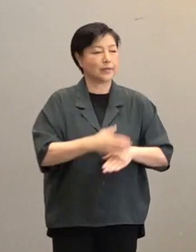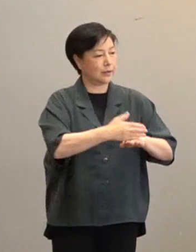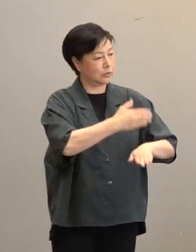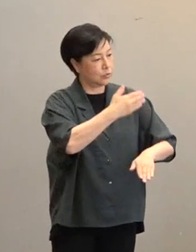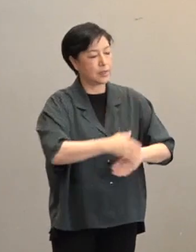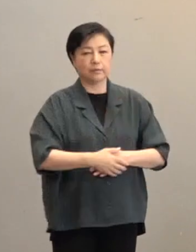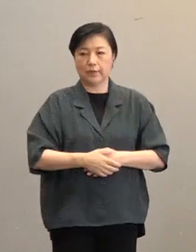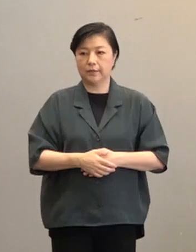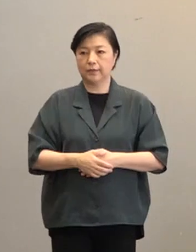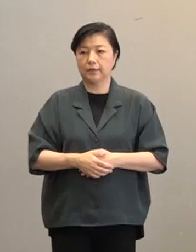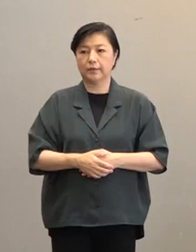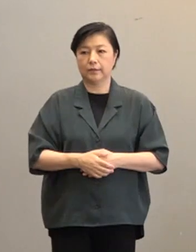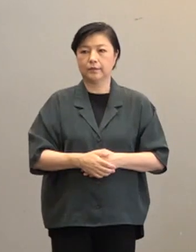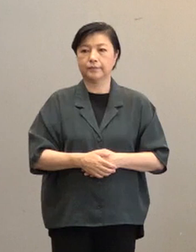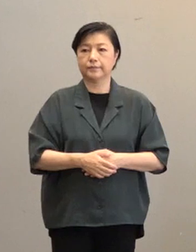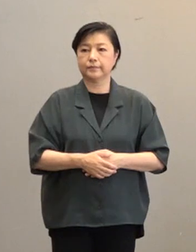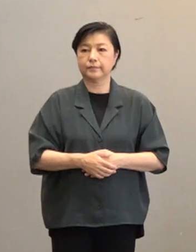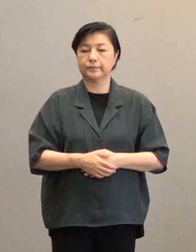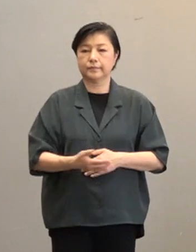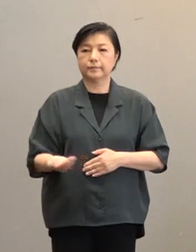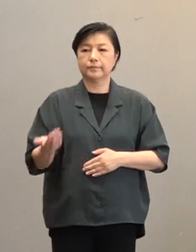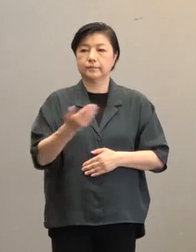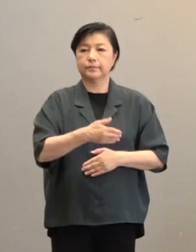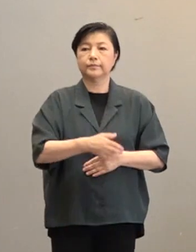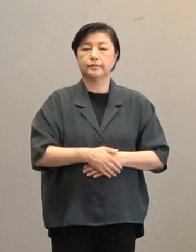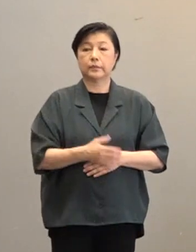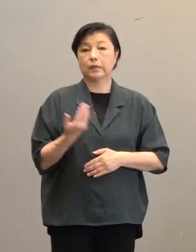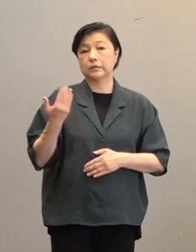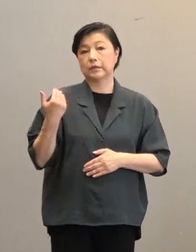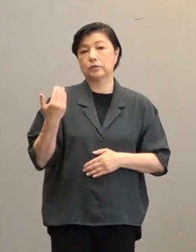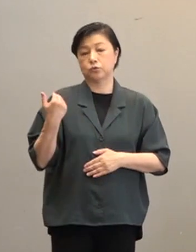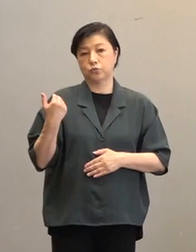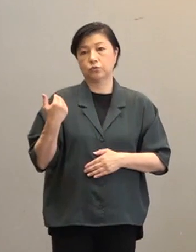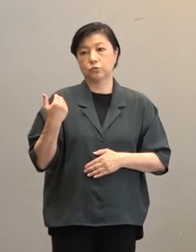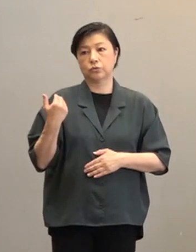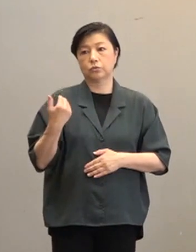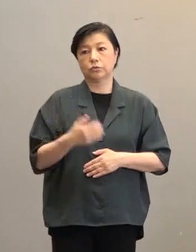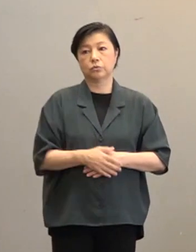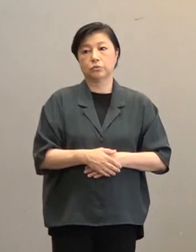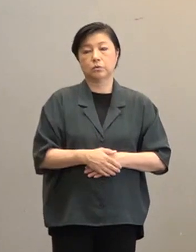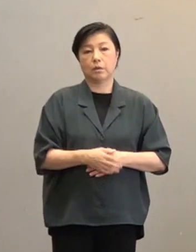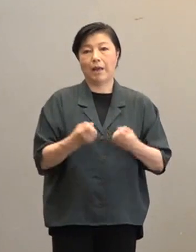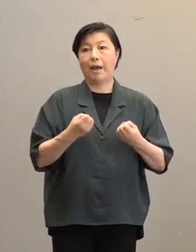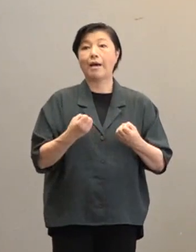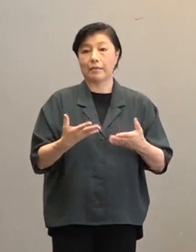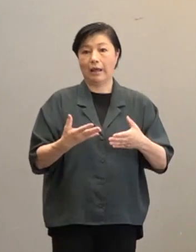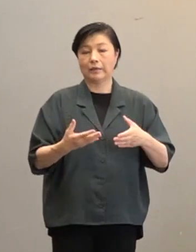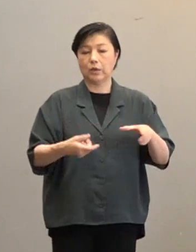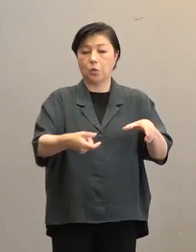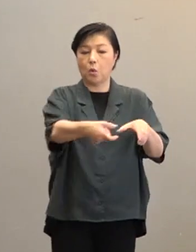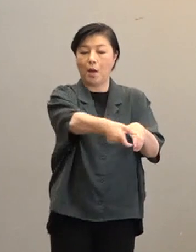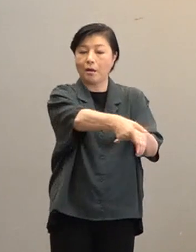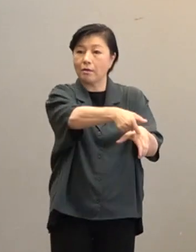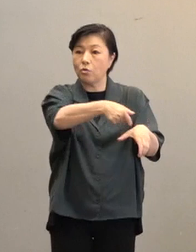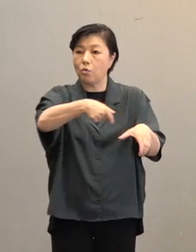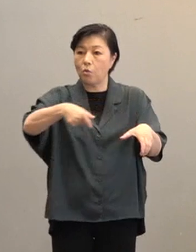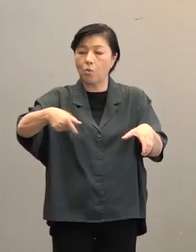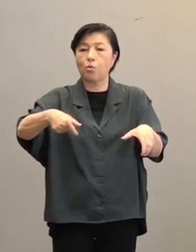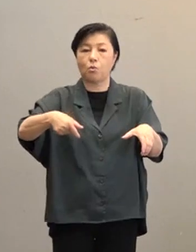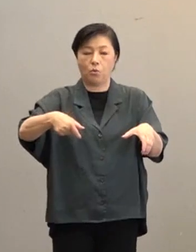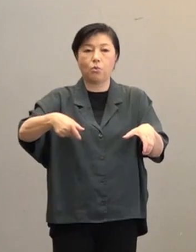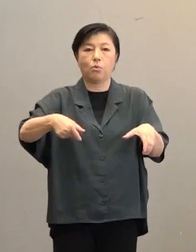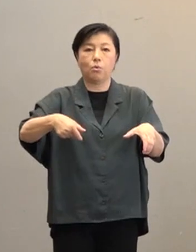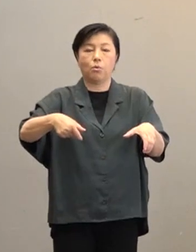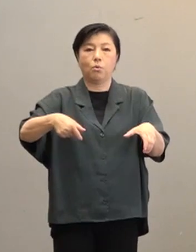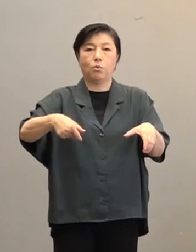ます。緩和給大ですけれども、先日、新しい湾岸道路 に 入れて、規制同盟